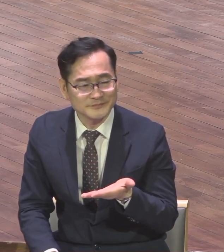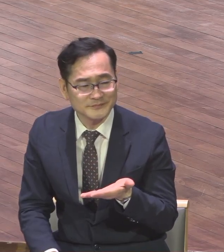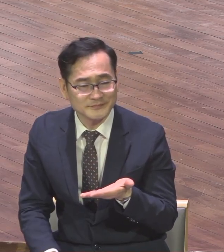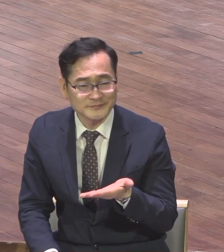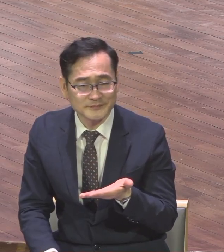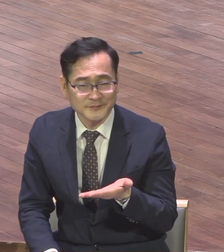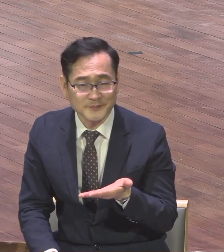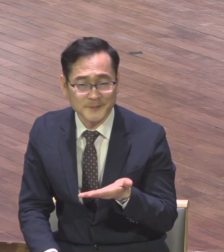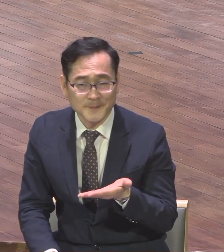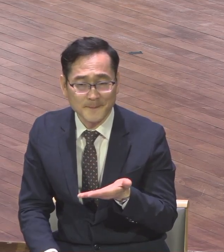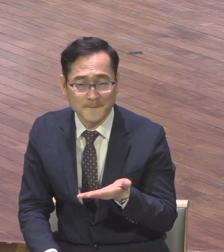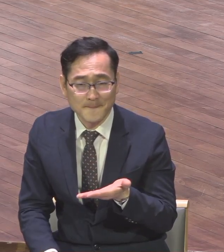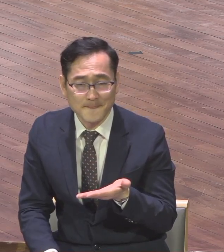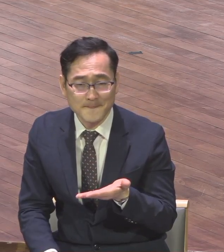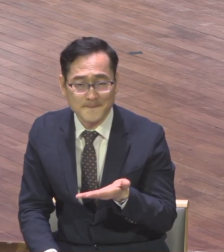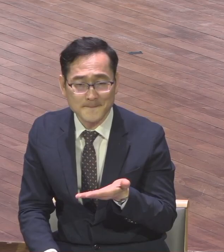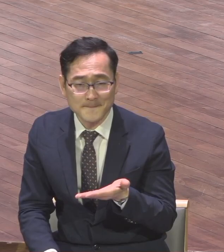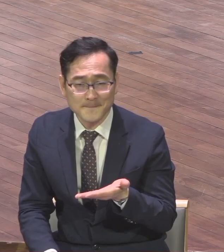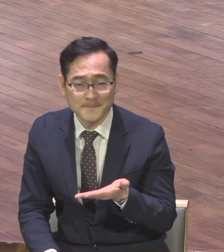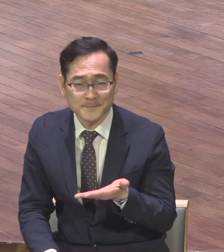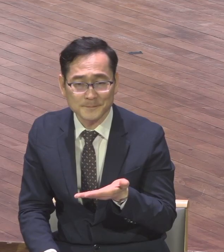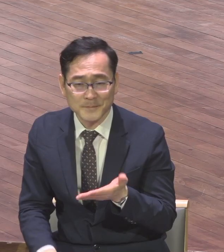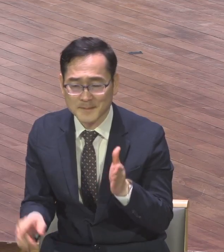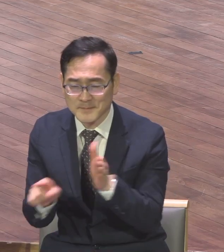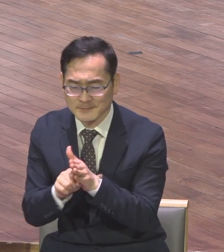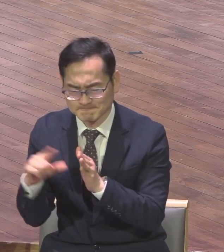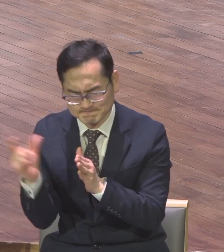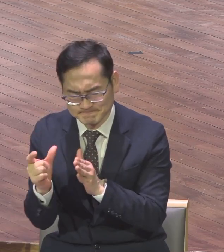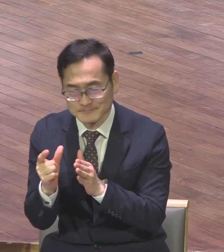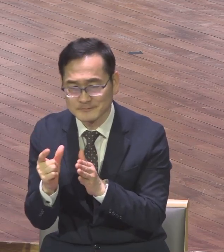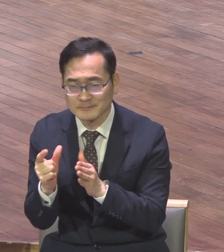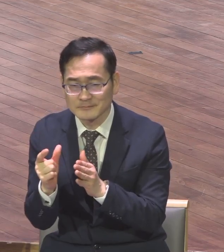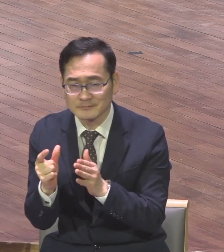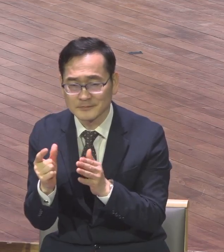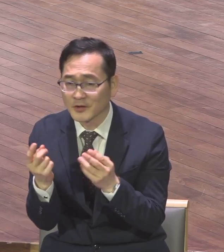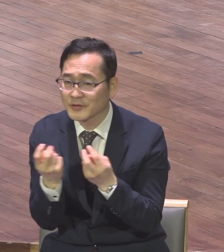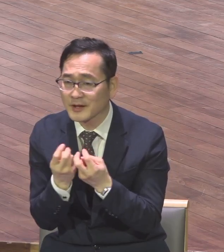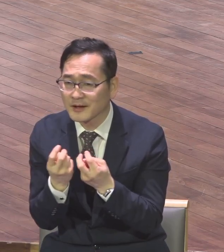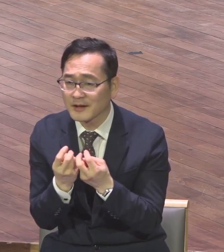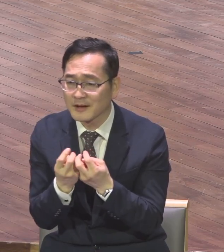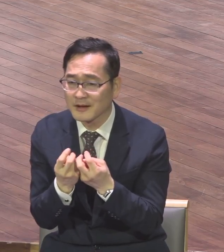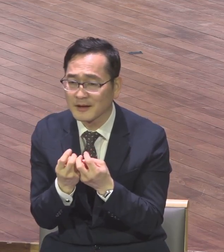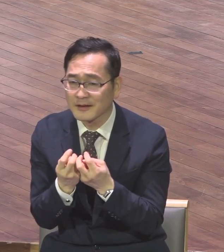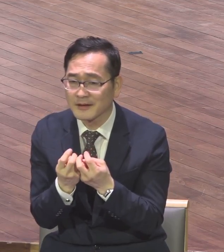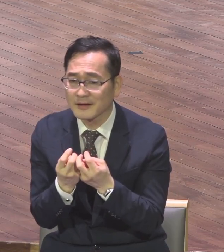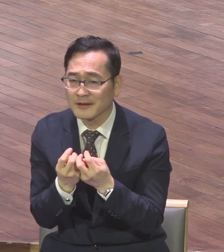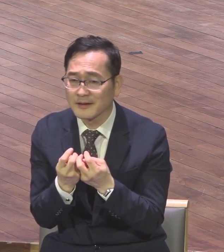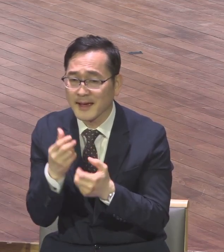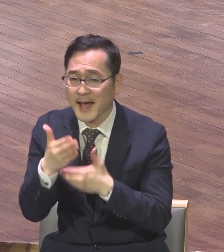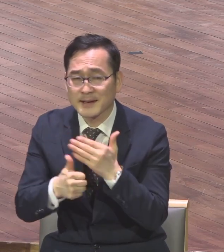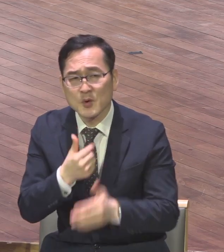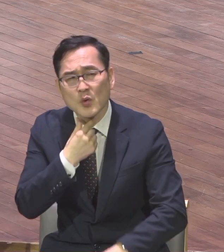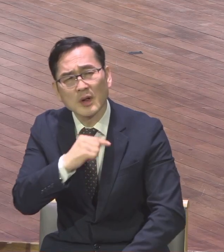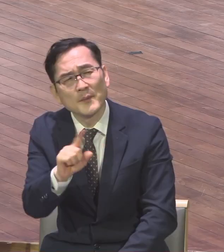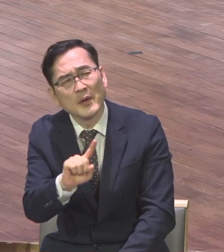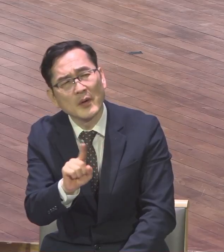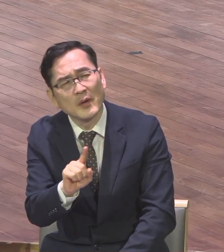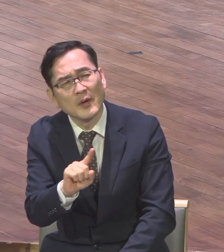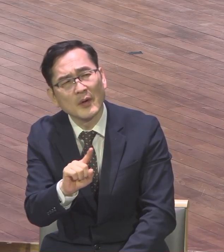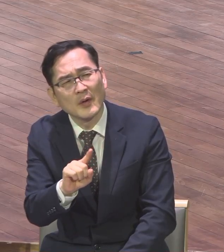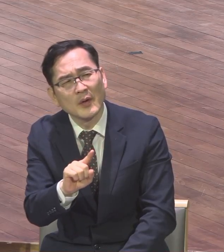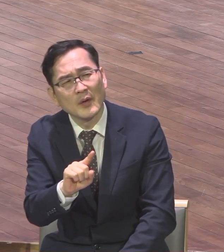우리가 신앙생활을 잘 인도받기 위해서 가장 중요한 것인데, 그것이 뭐냐? 하나님의 뜻이 뭐냐는